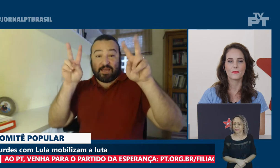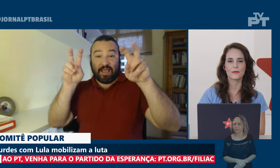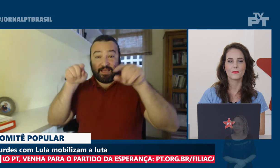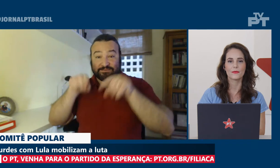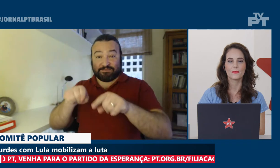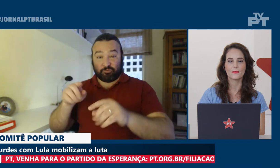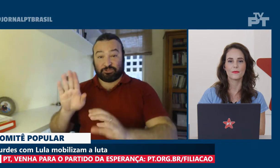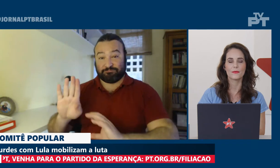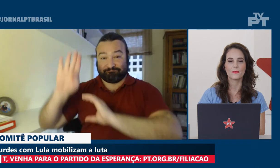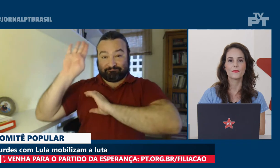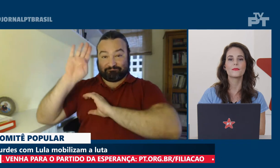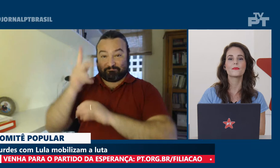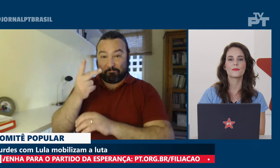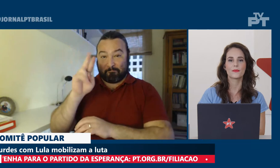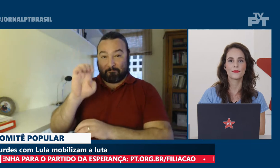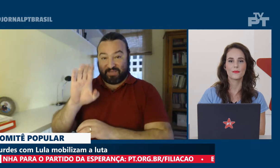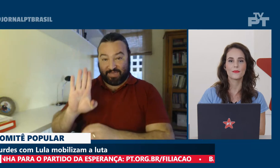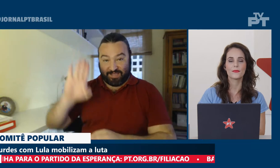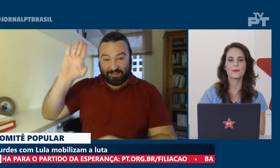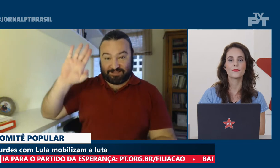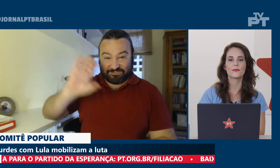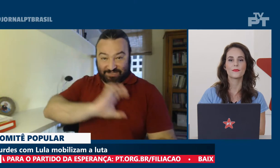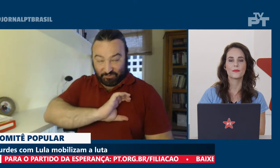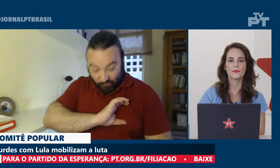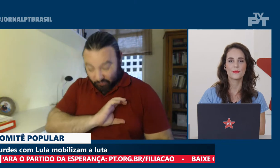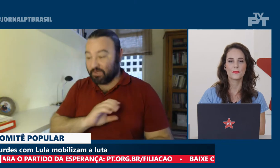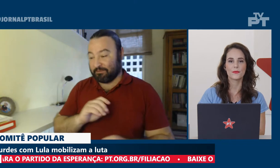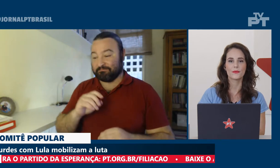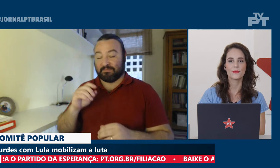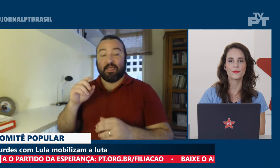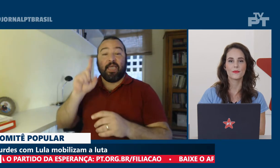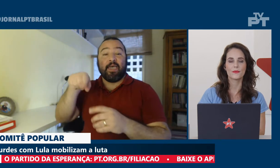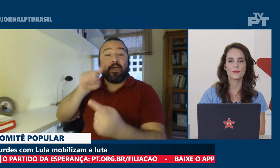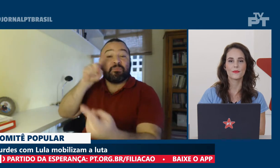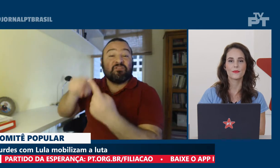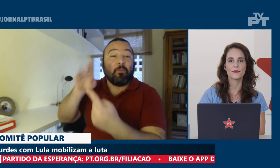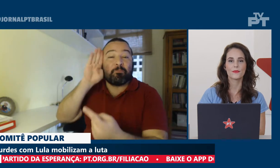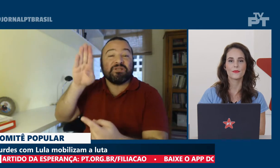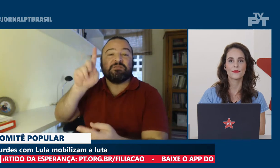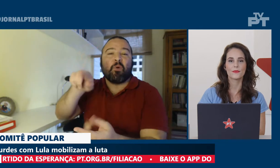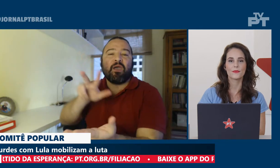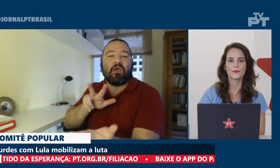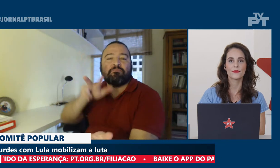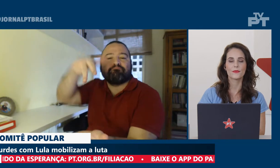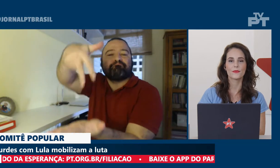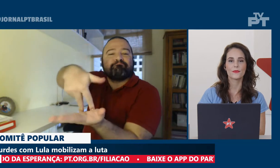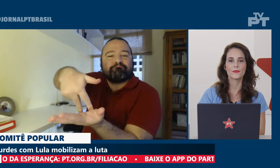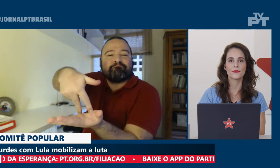Ok, tudo bem. Então, sobre essa questão da candidatura, né?